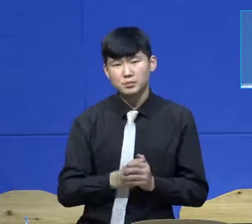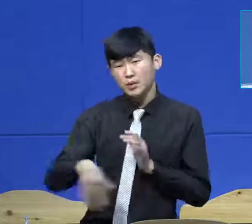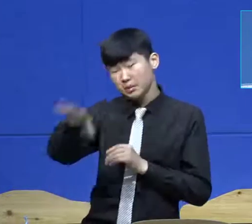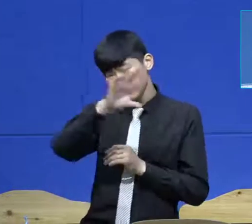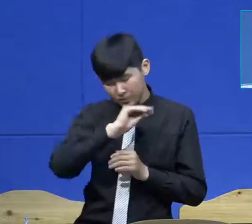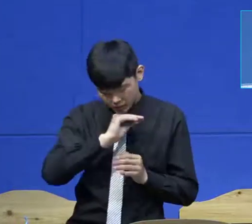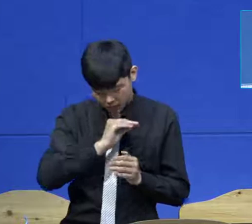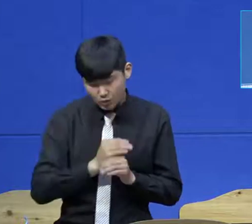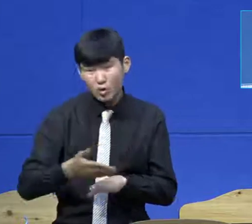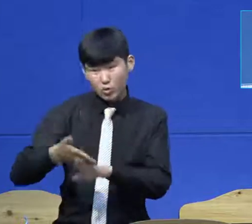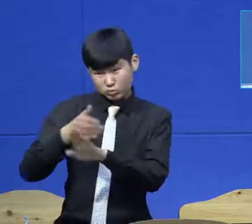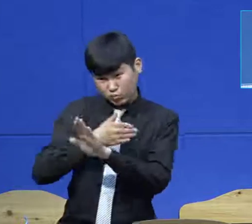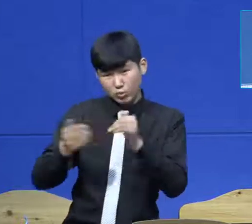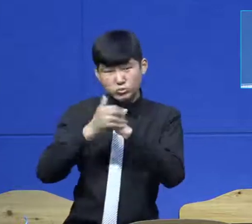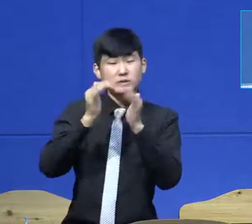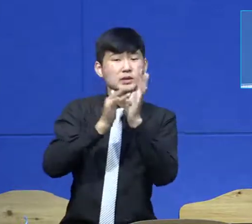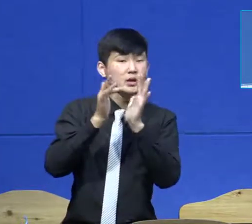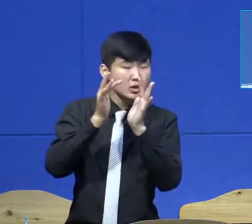Бидний өмнөөс үхсэн Есүс